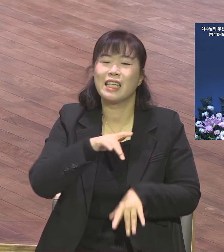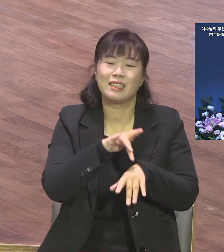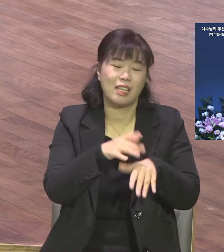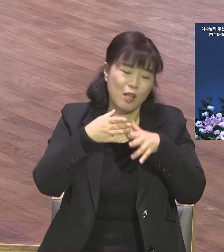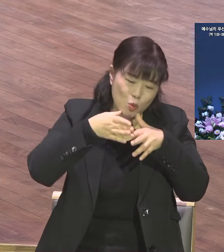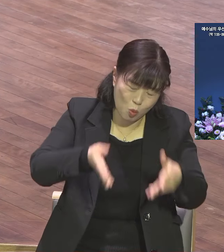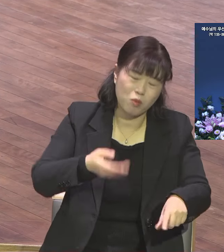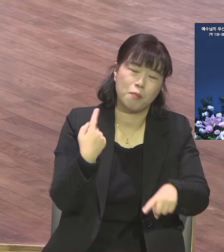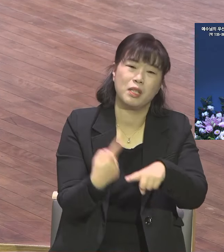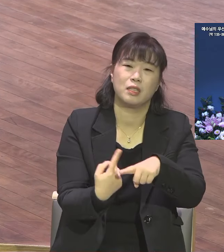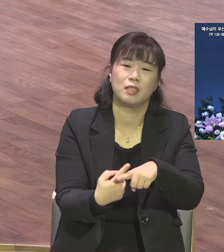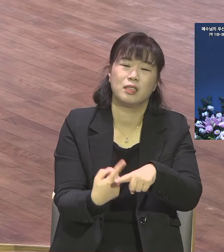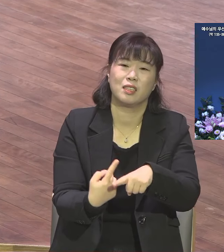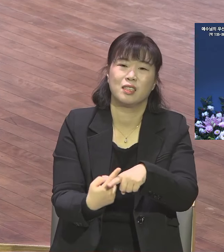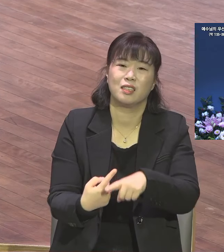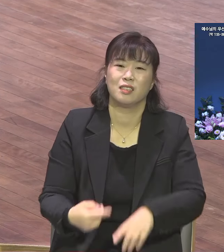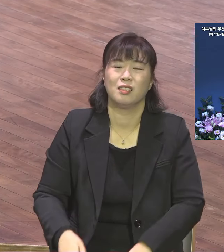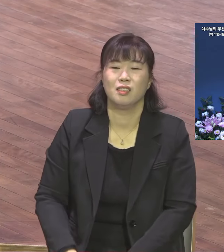속습니다.